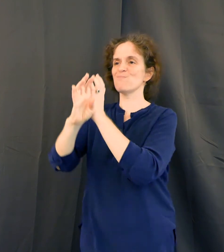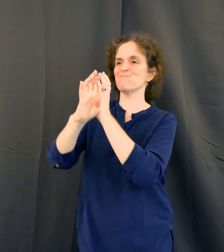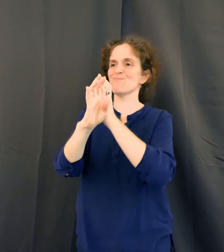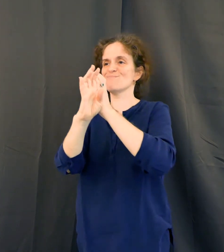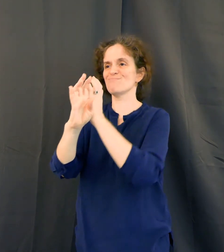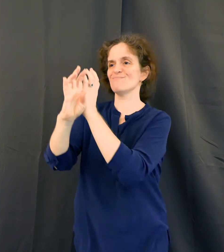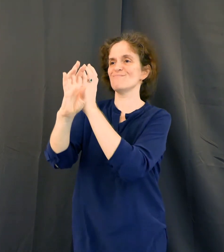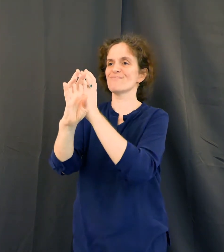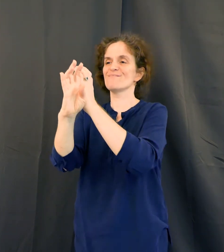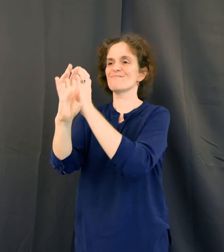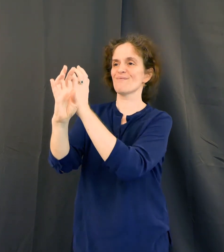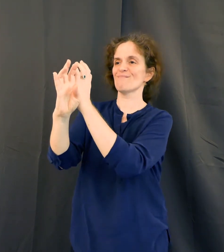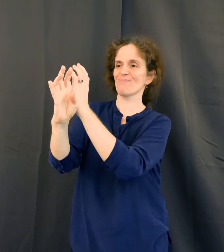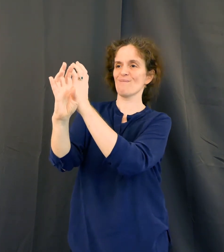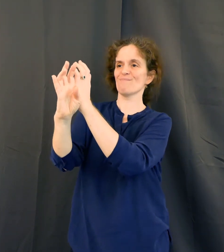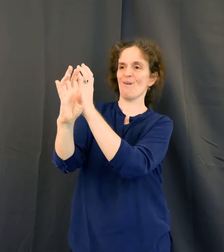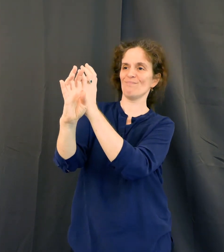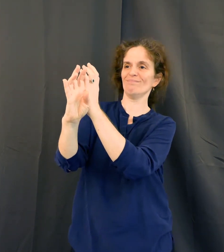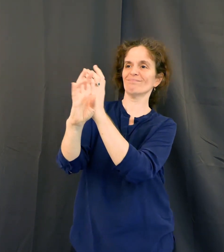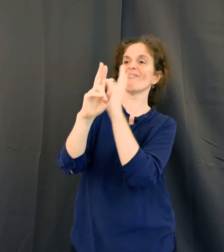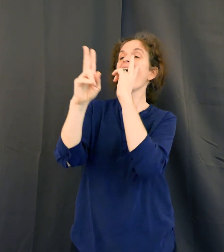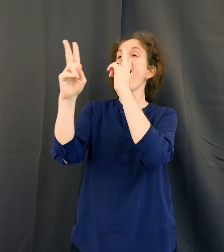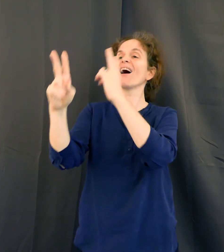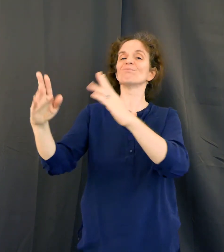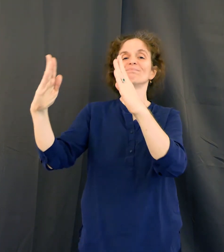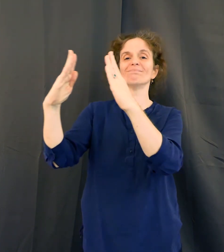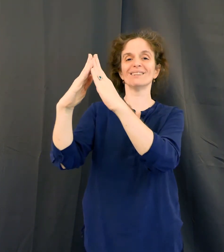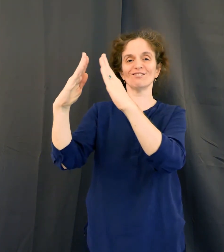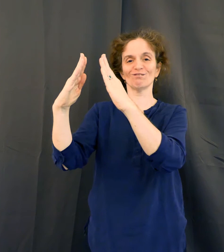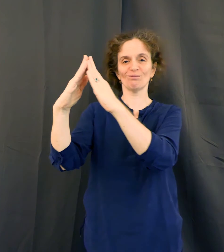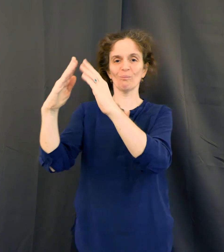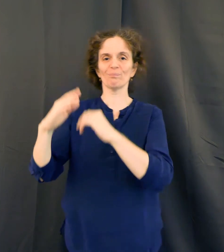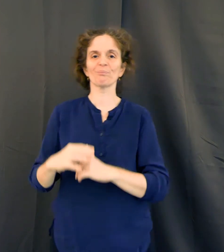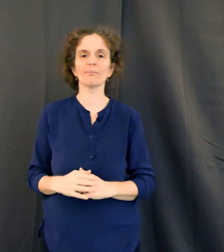En file indienne, ils repartent vers la maison.